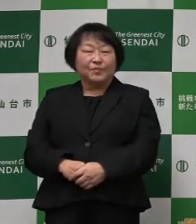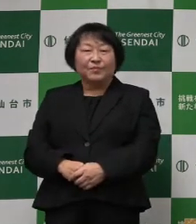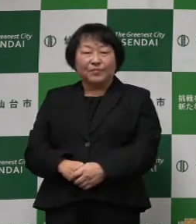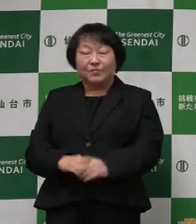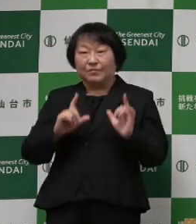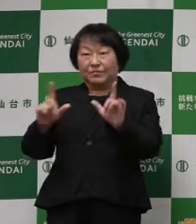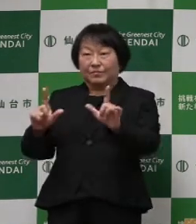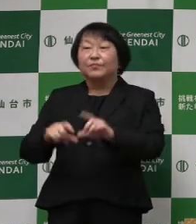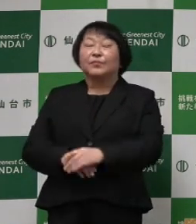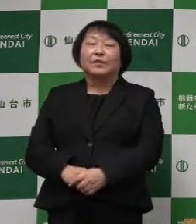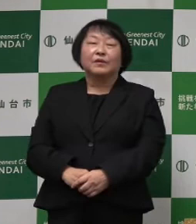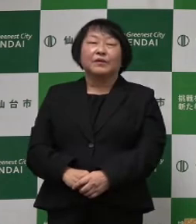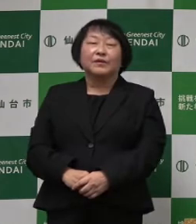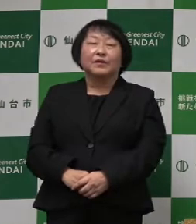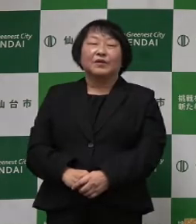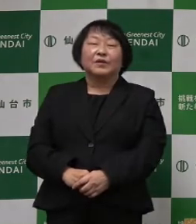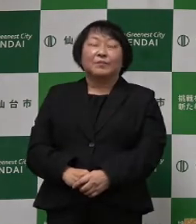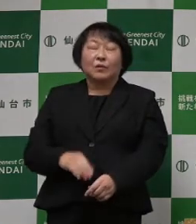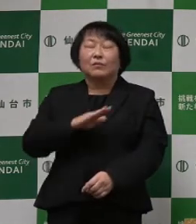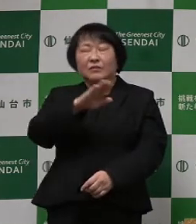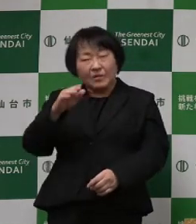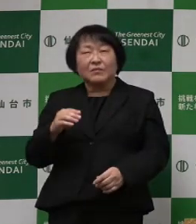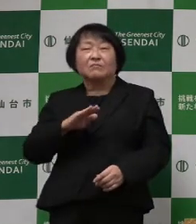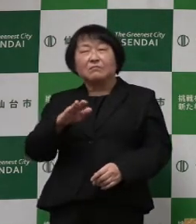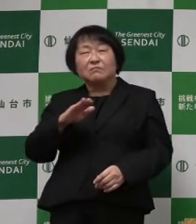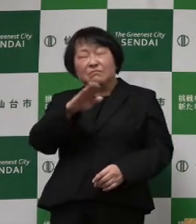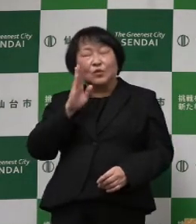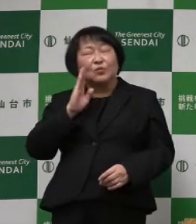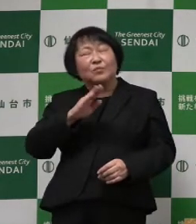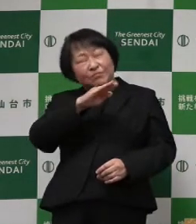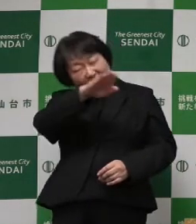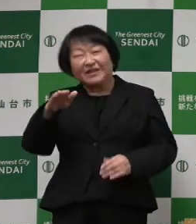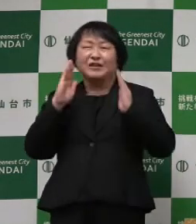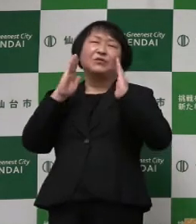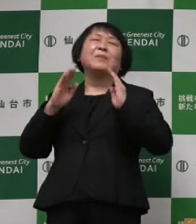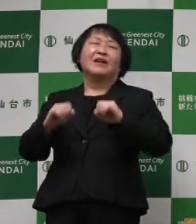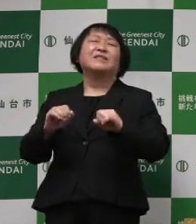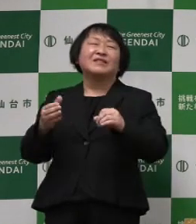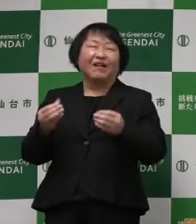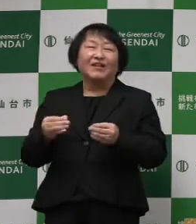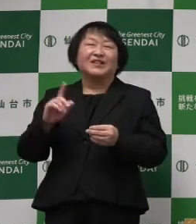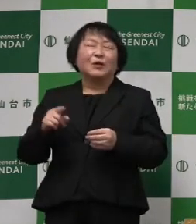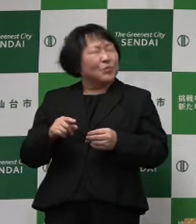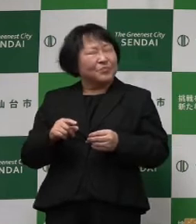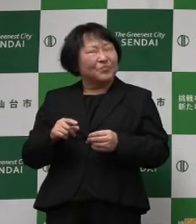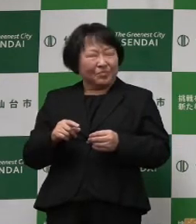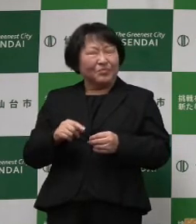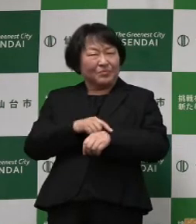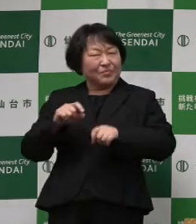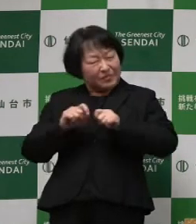ね、眠れぬ夜を過ごされた方々も随分多くおいでだったのではないかと思います